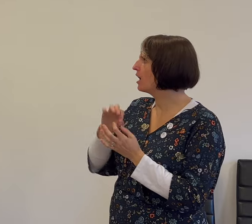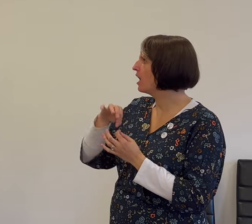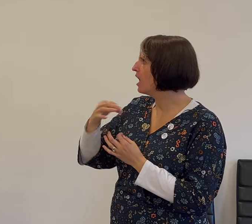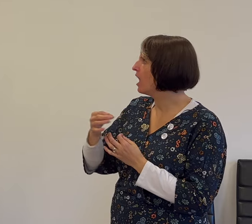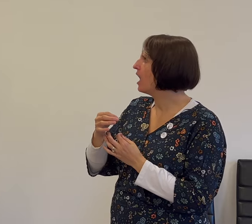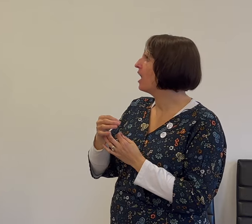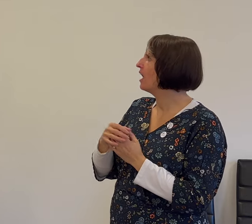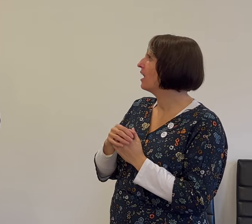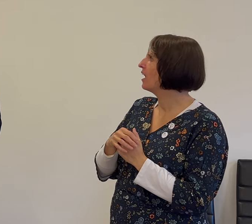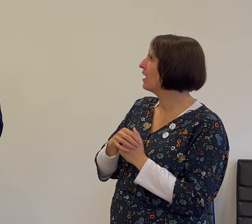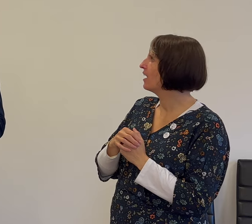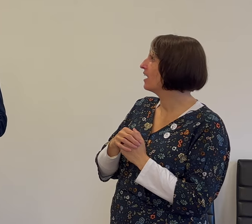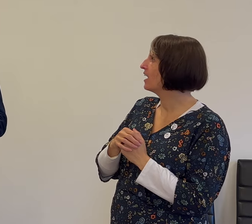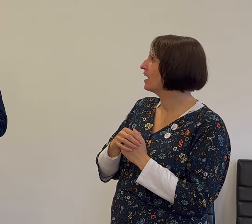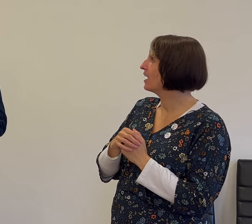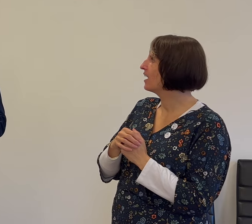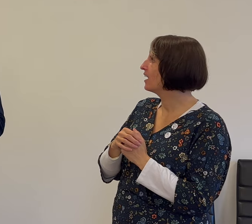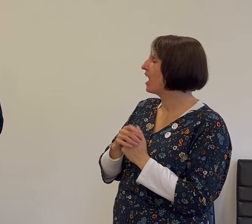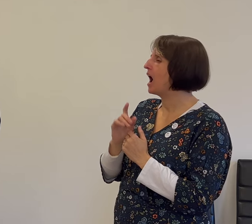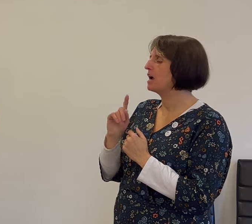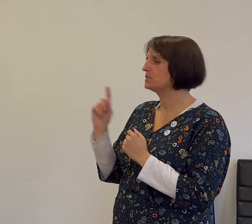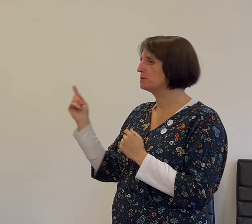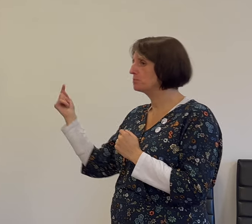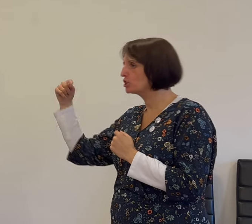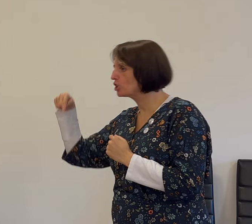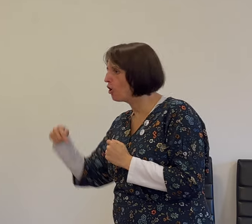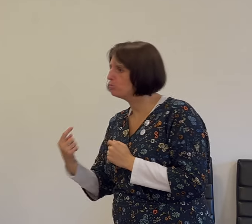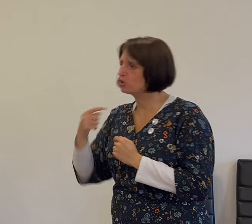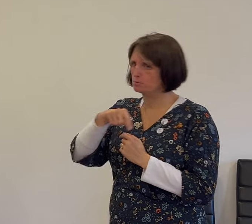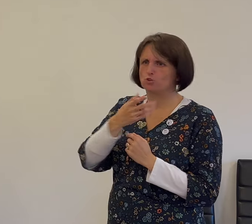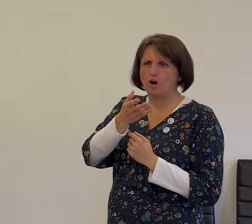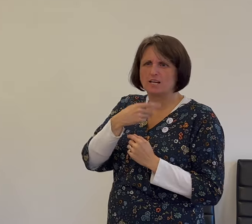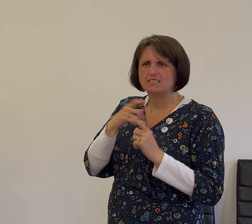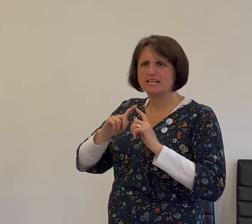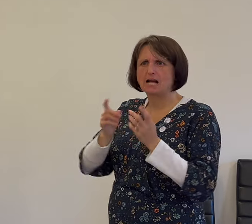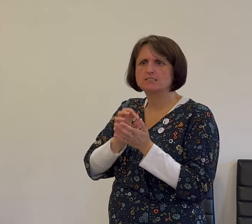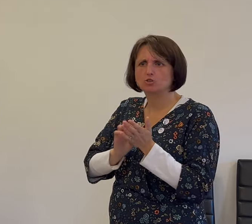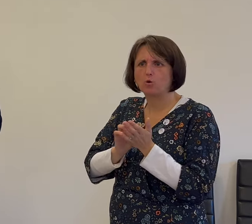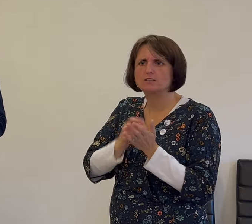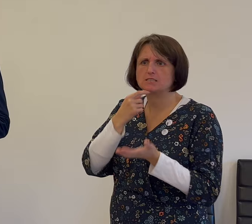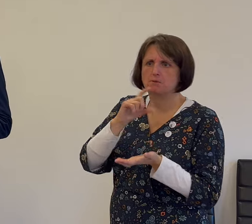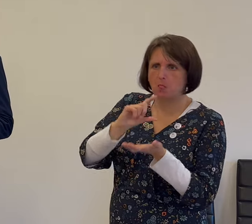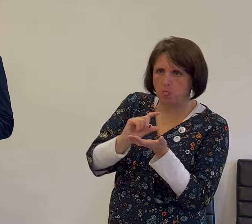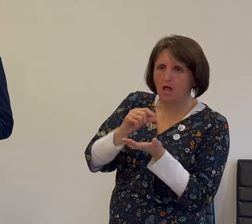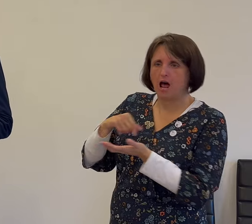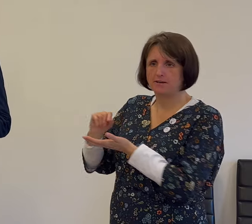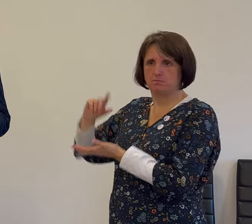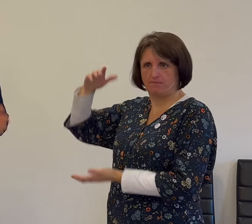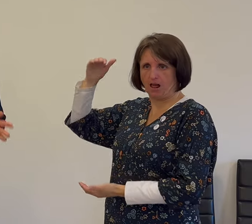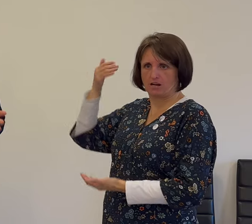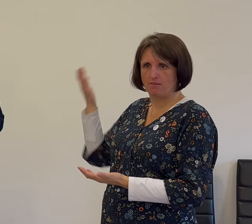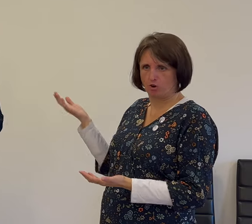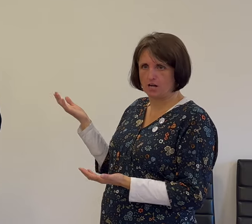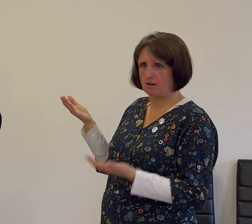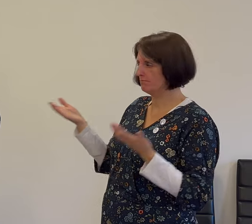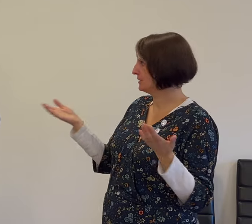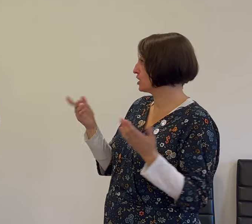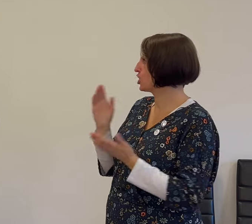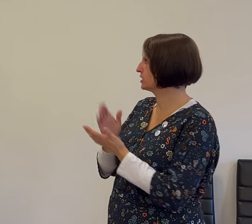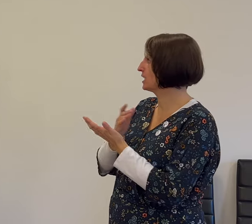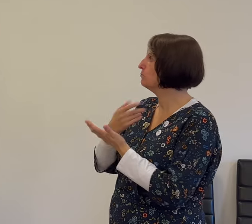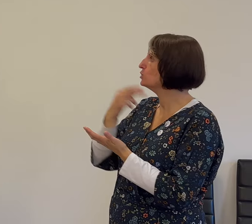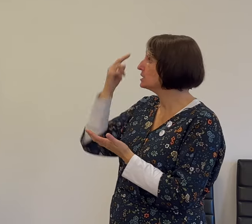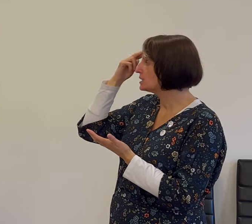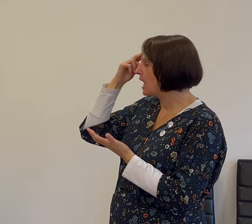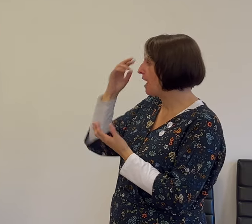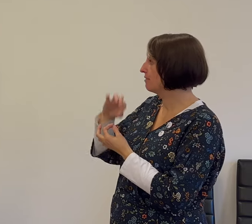musí slézt do příkopu, vylézt z příkopu, ale taky dělat všechno pro to, aby nevzala voda. A je třeba počítat s tím, že ti na druhé